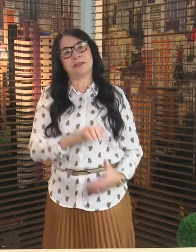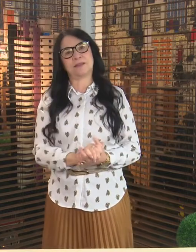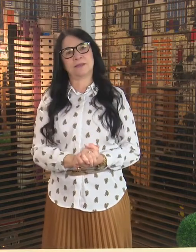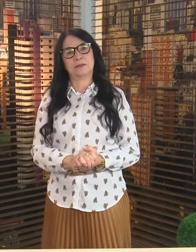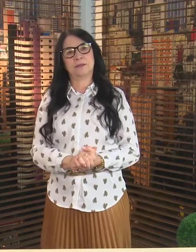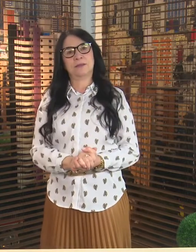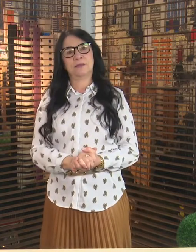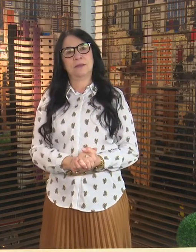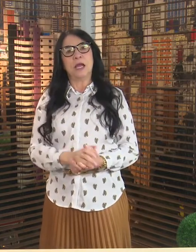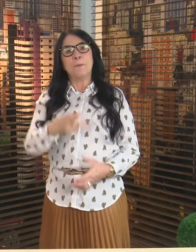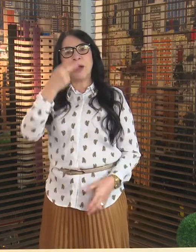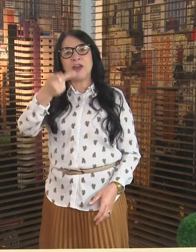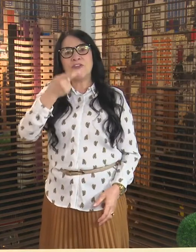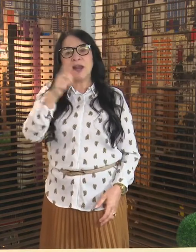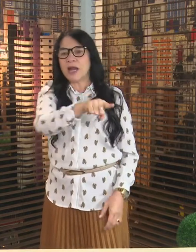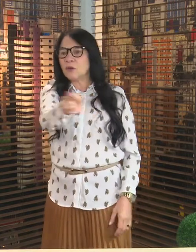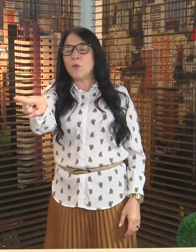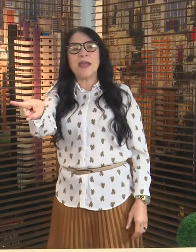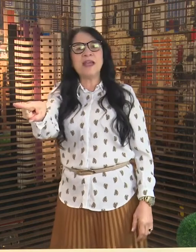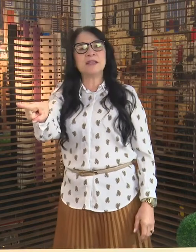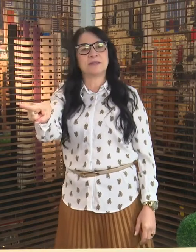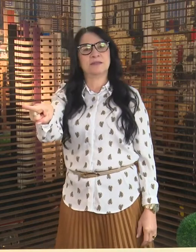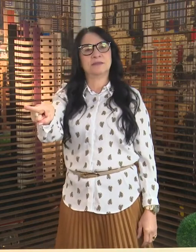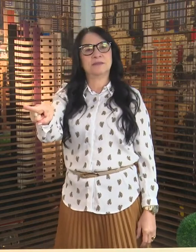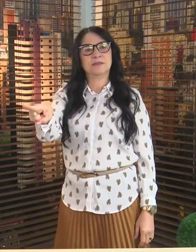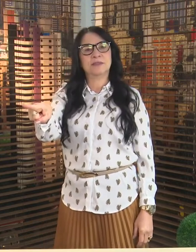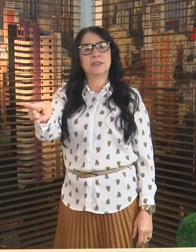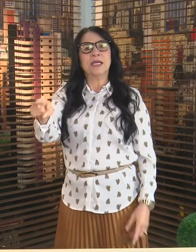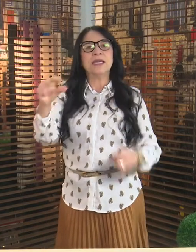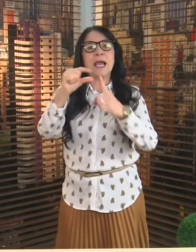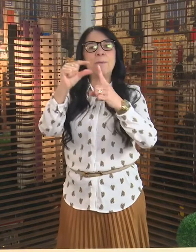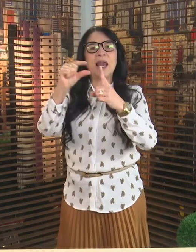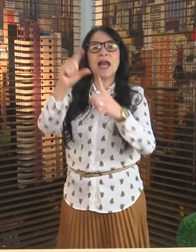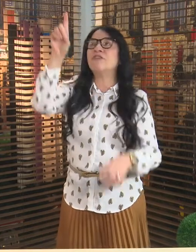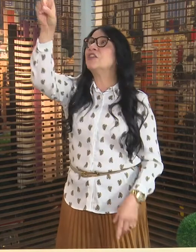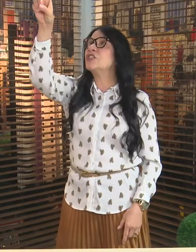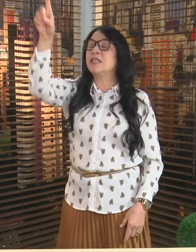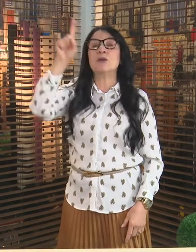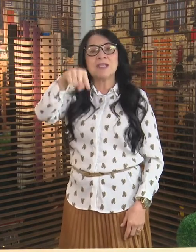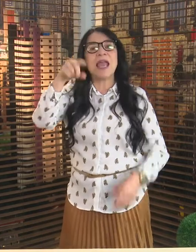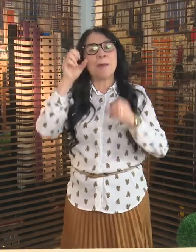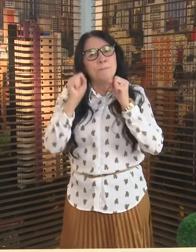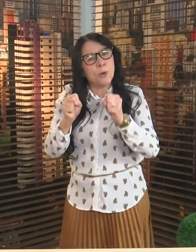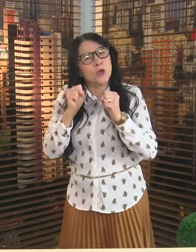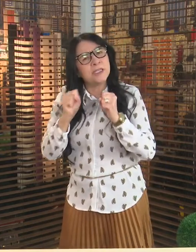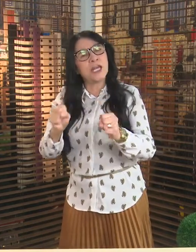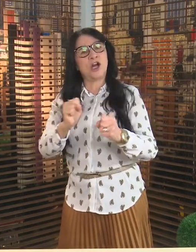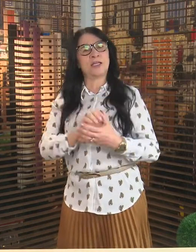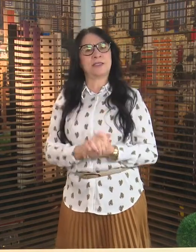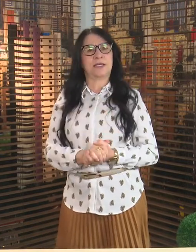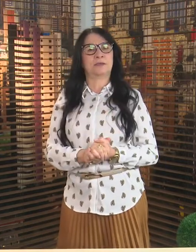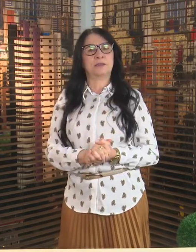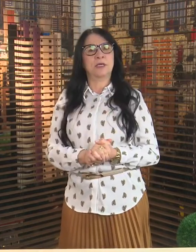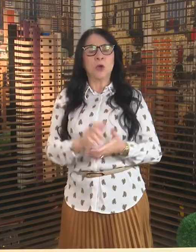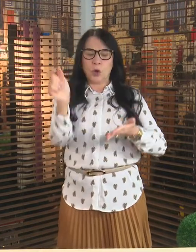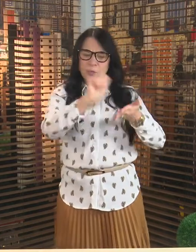profetas para falar com eles. E a palavra de Deus é poderosa, como